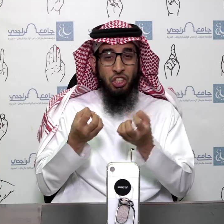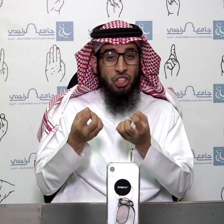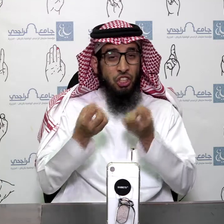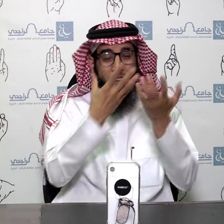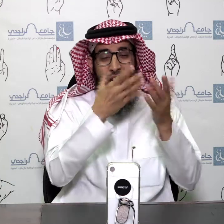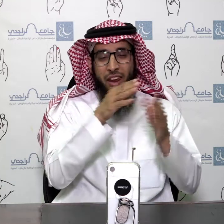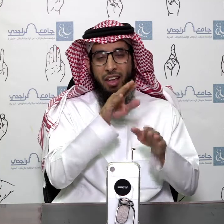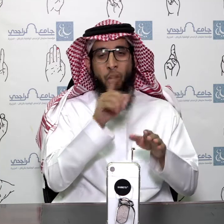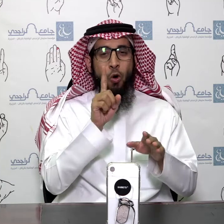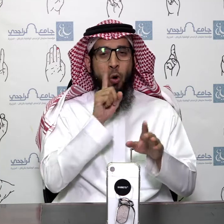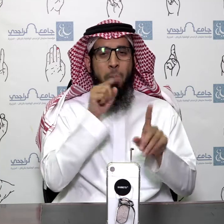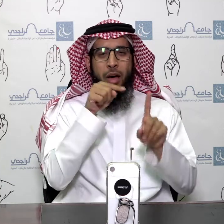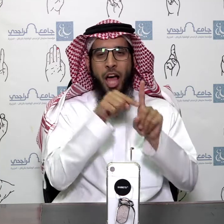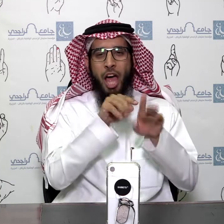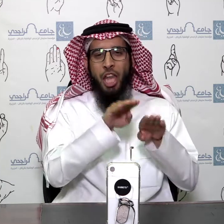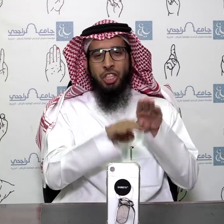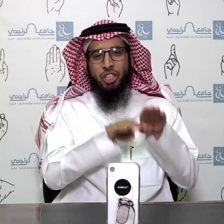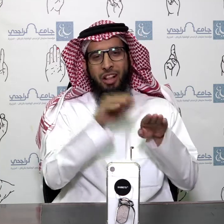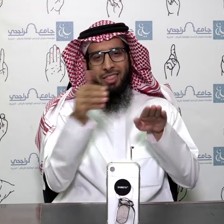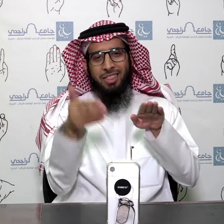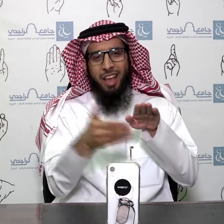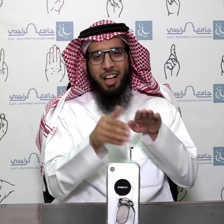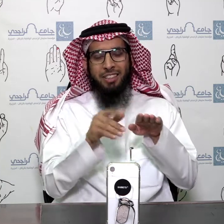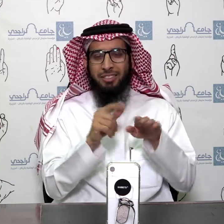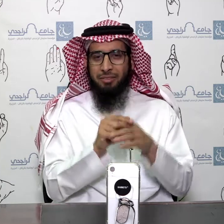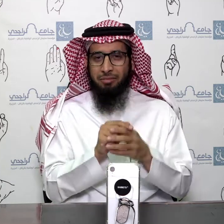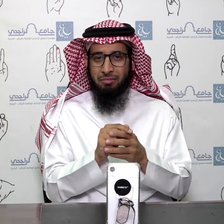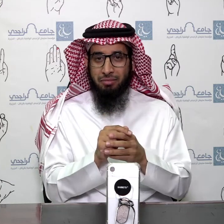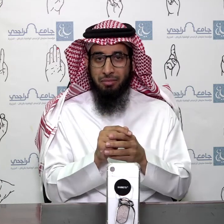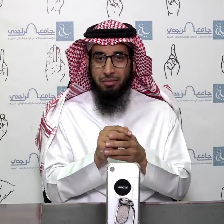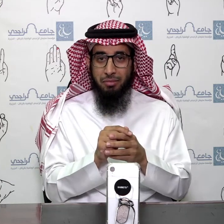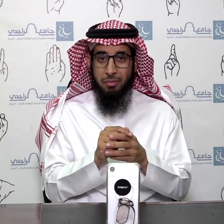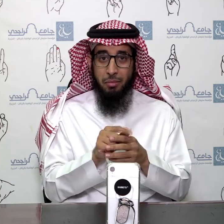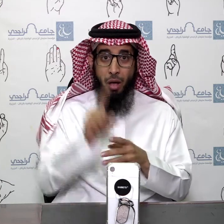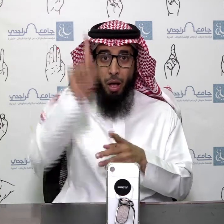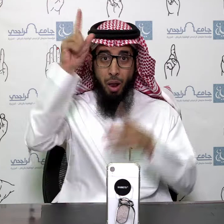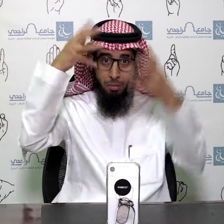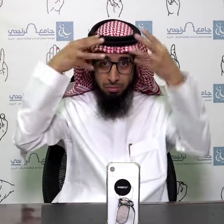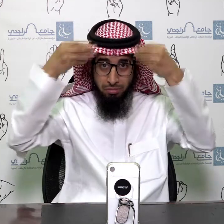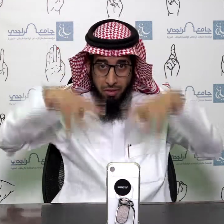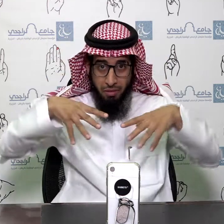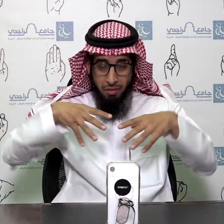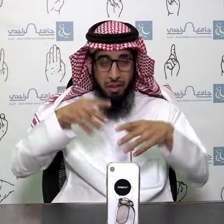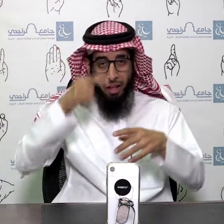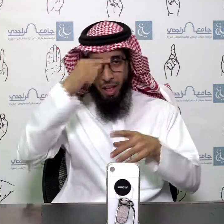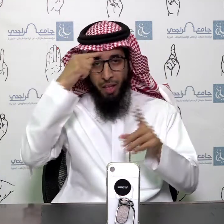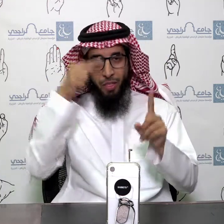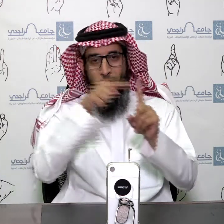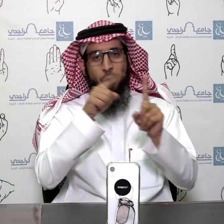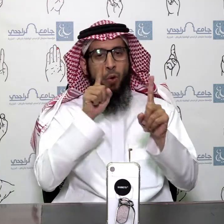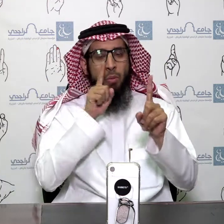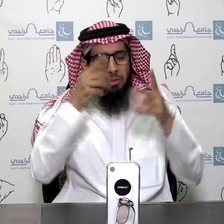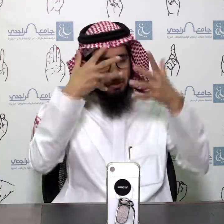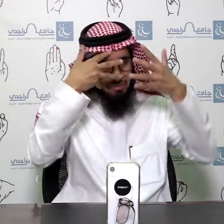في رضاها، ورضا الله في رضاها. وعلاقة الولد مع